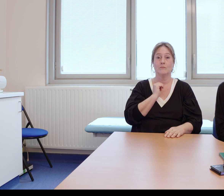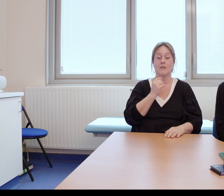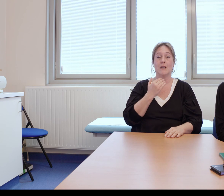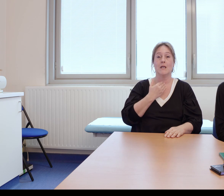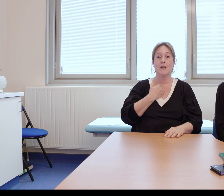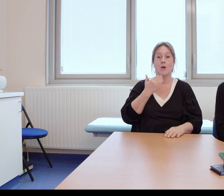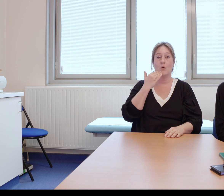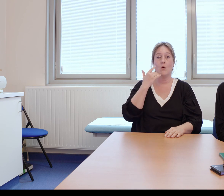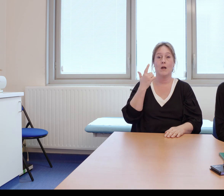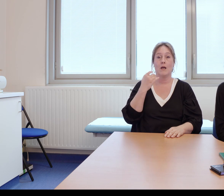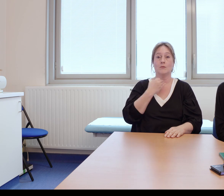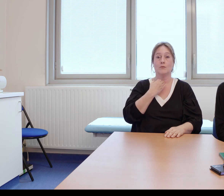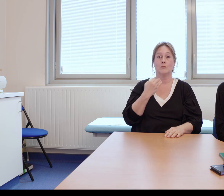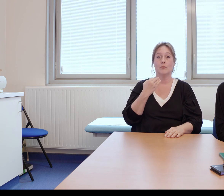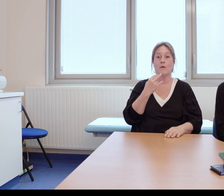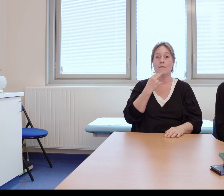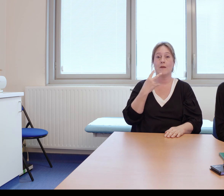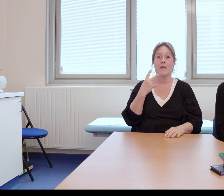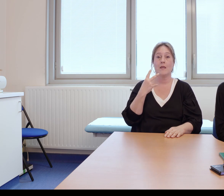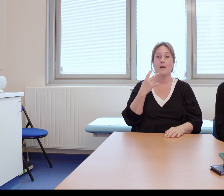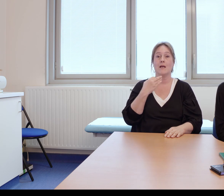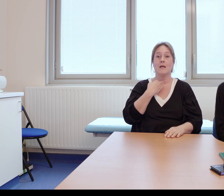et on la surveille régulièrement.